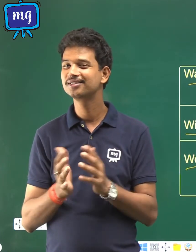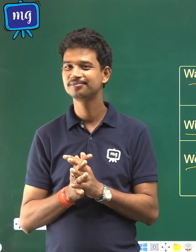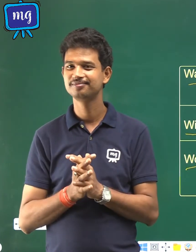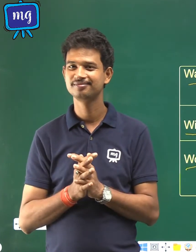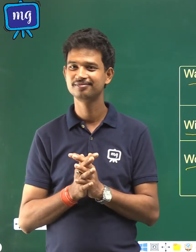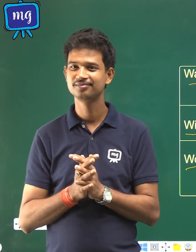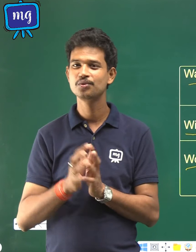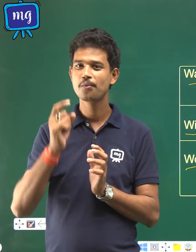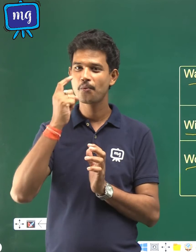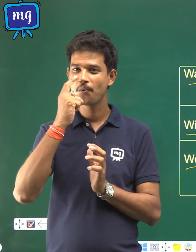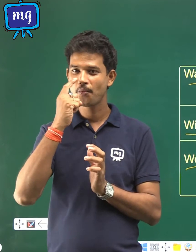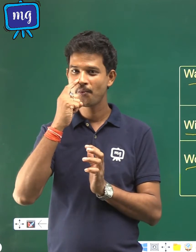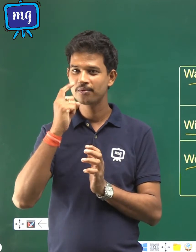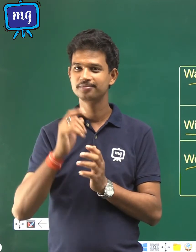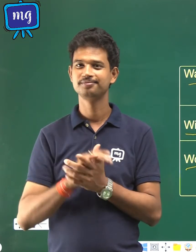woman।